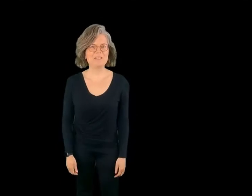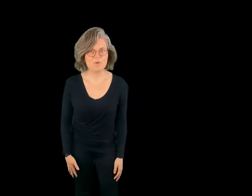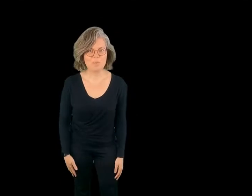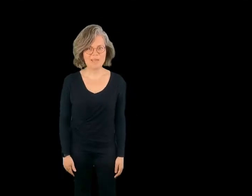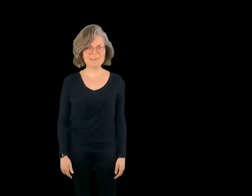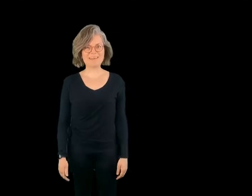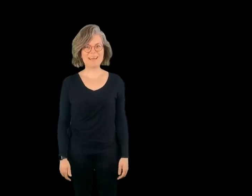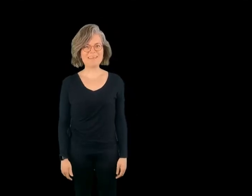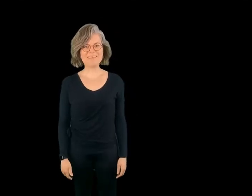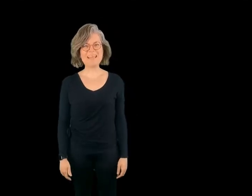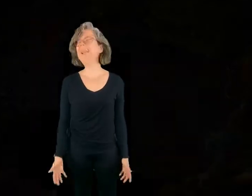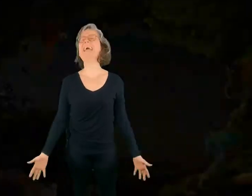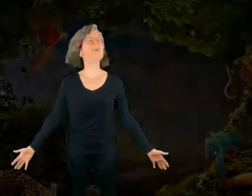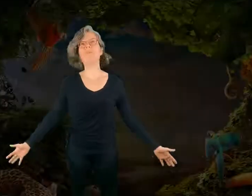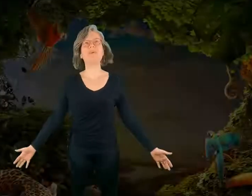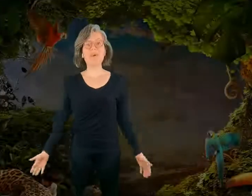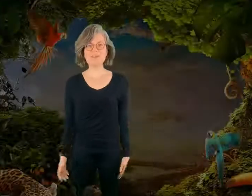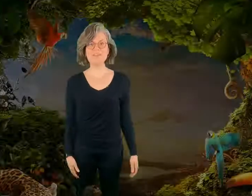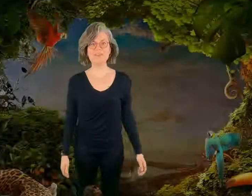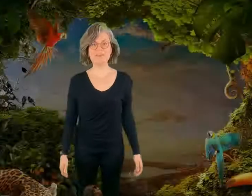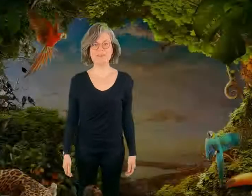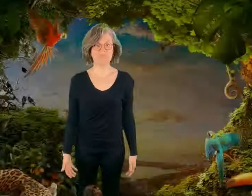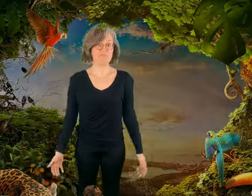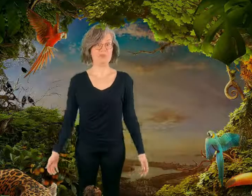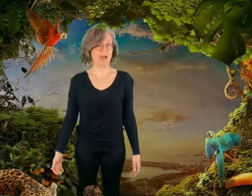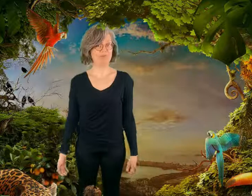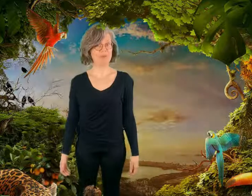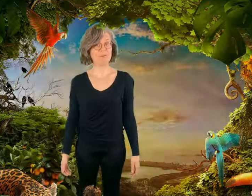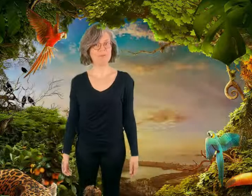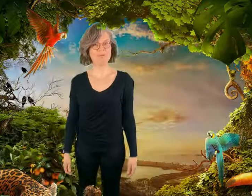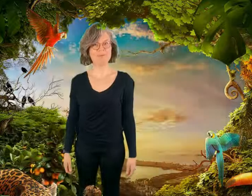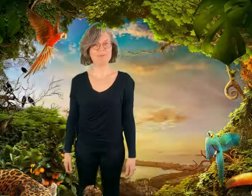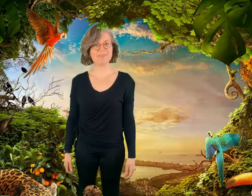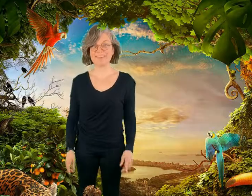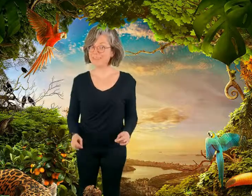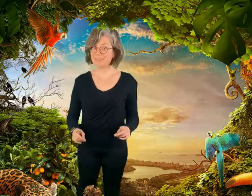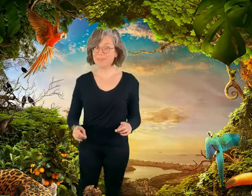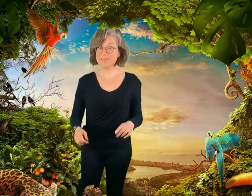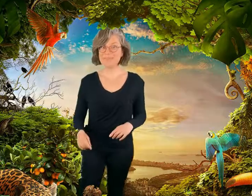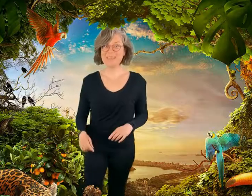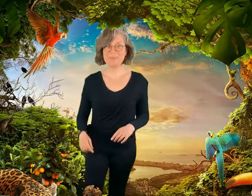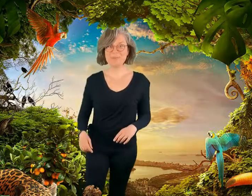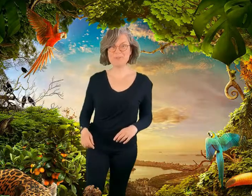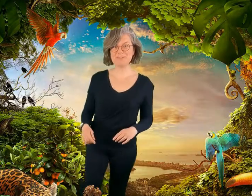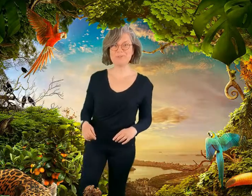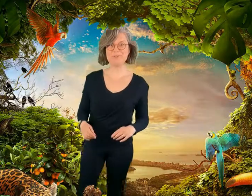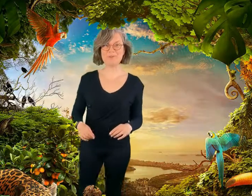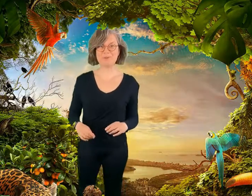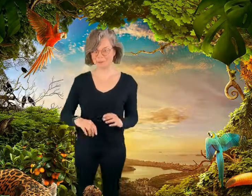Weet je wat me heerlijk lijkt? Lekker op vakantie. Naar Afrika bijvoorbeeld. Dans je mee op de muziek van Toto?